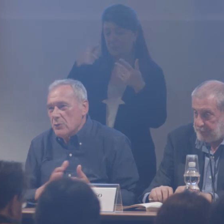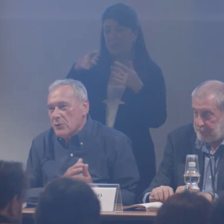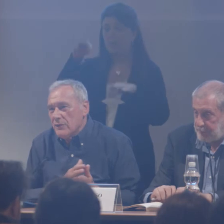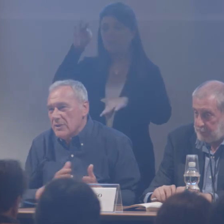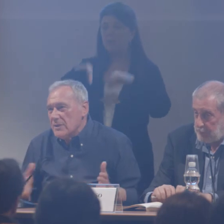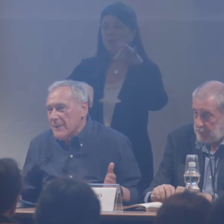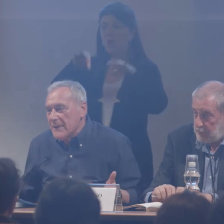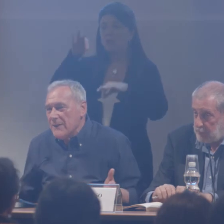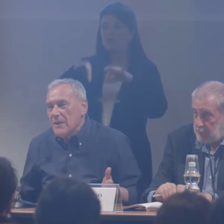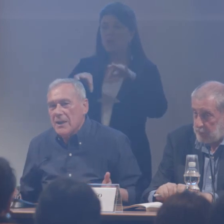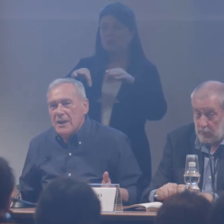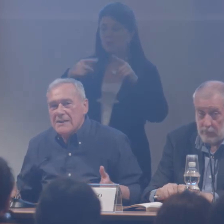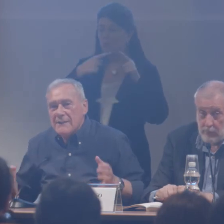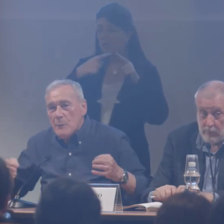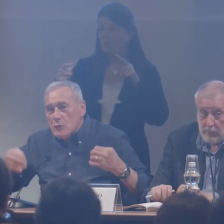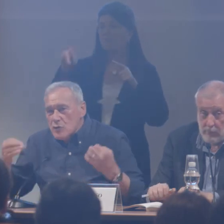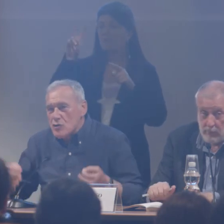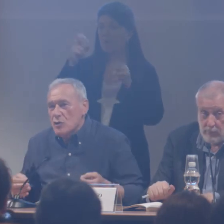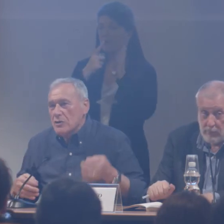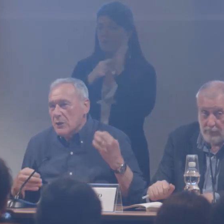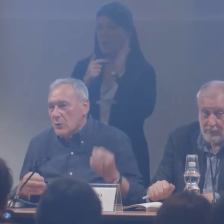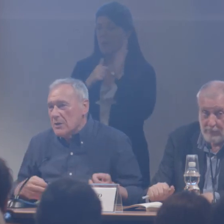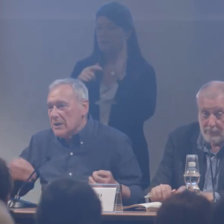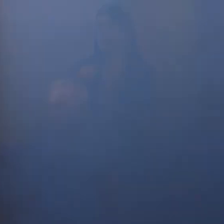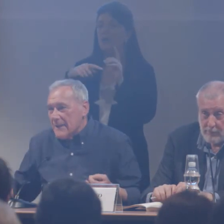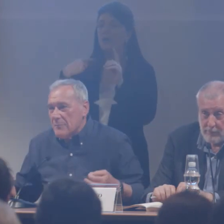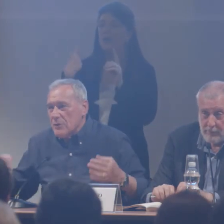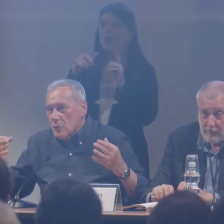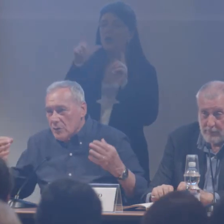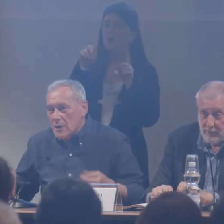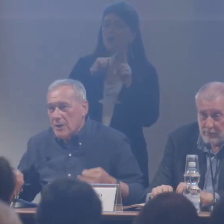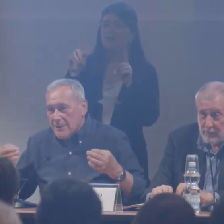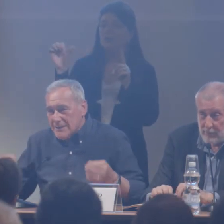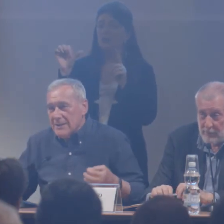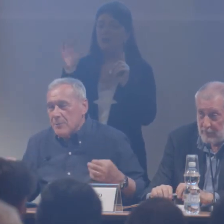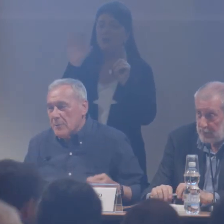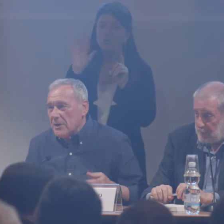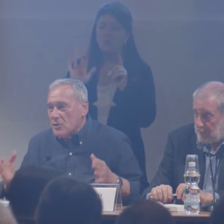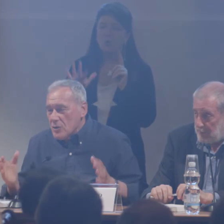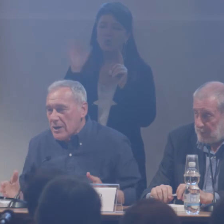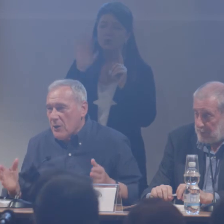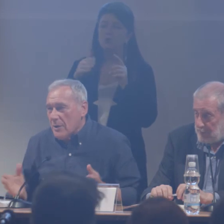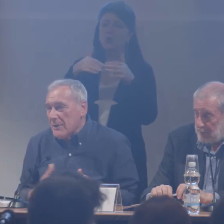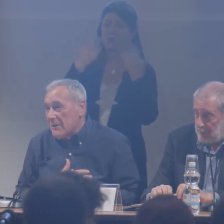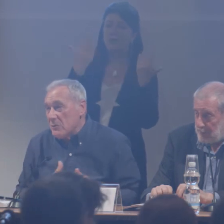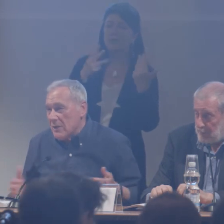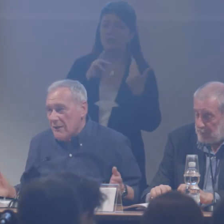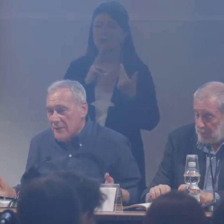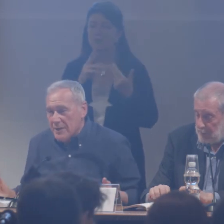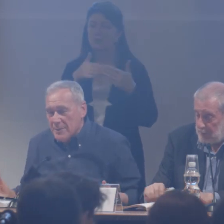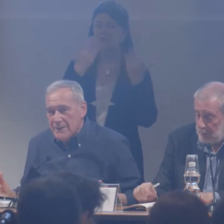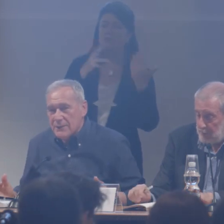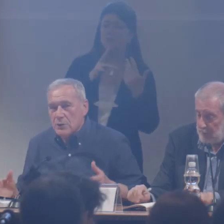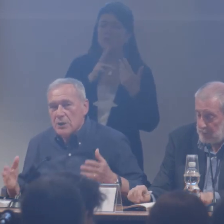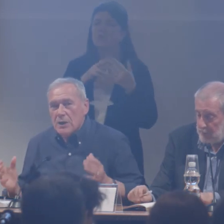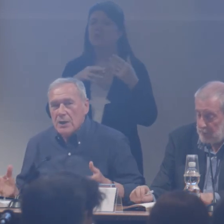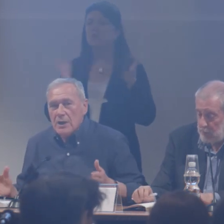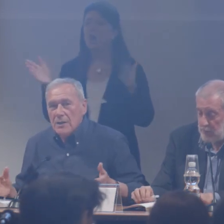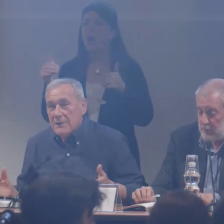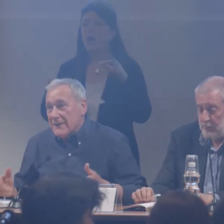proporzioni che è durato 20 mesi e stavamo ogni giorno dal lunedì al sabato mattina e pomeriggio in aula perché bisognava fare